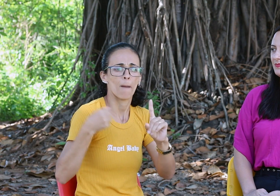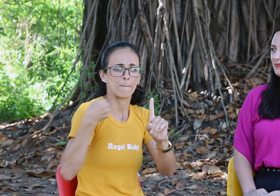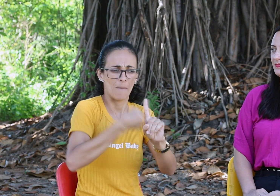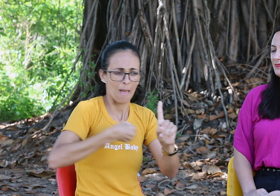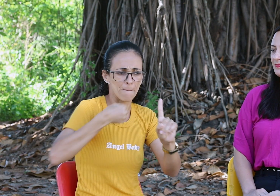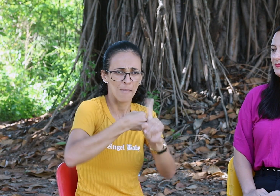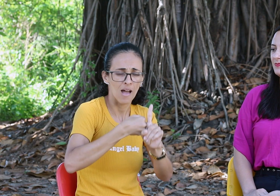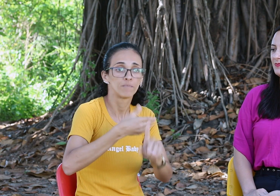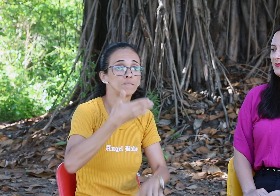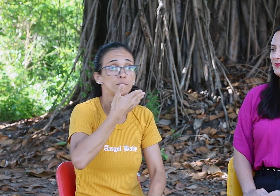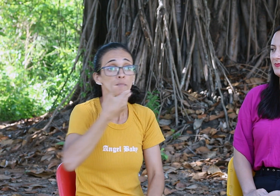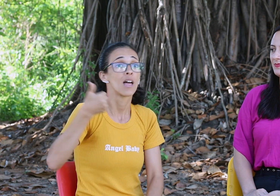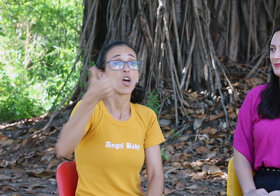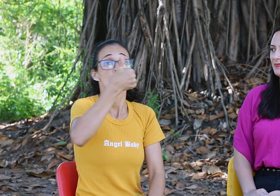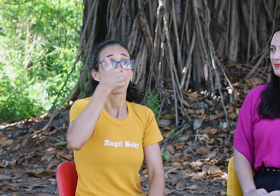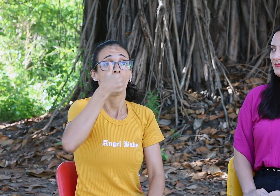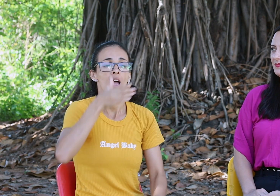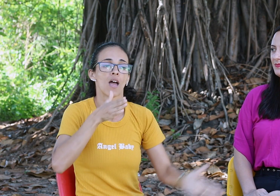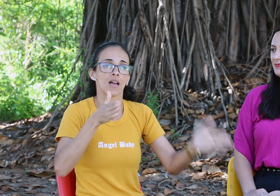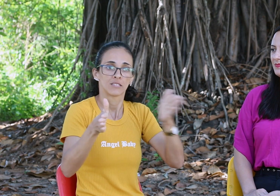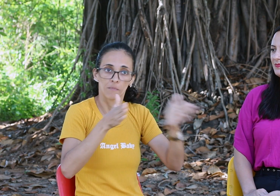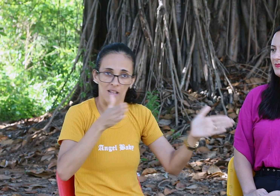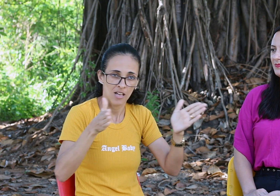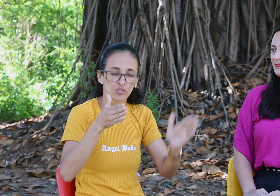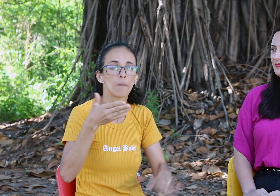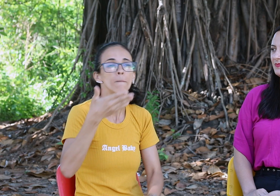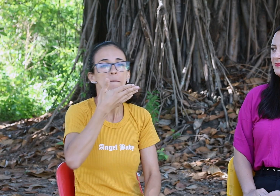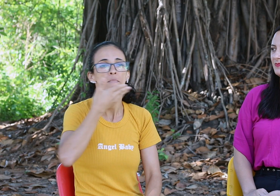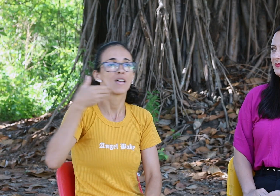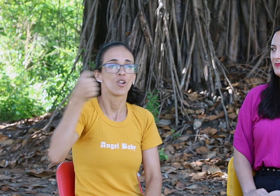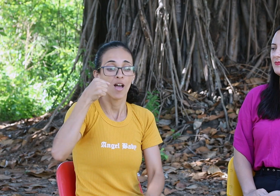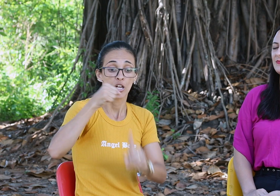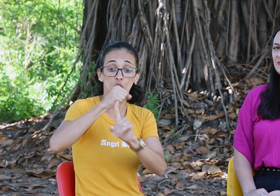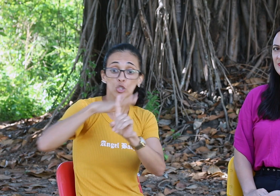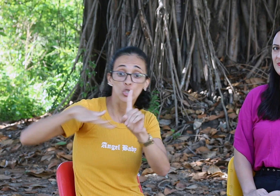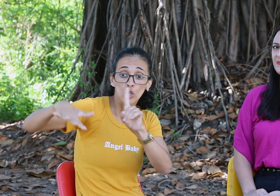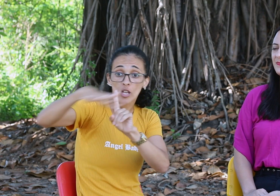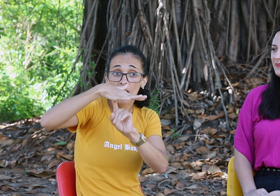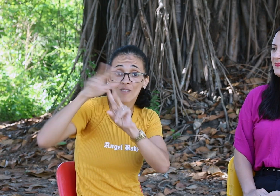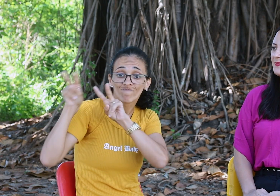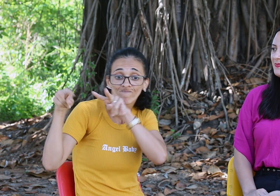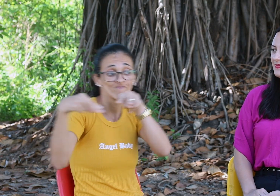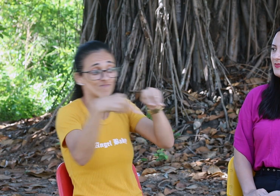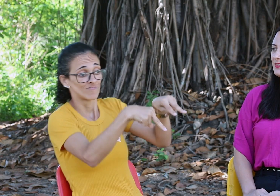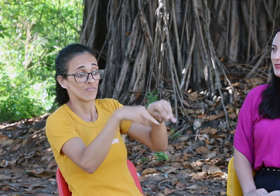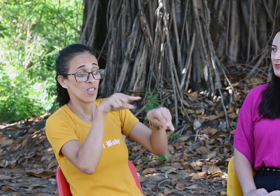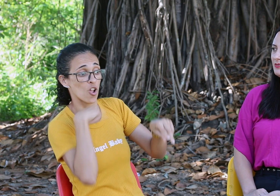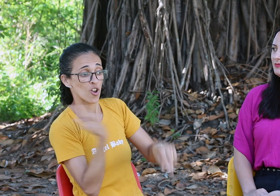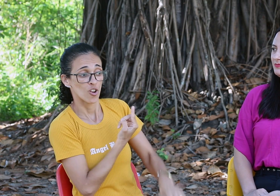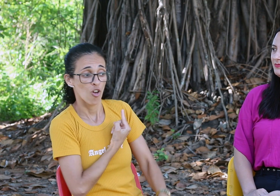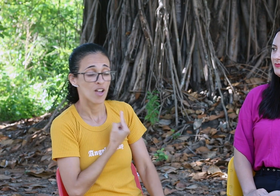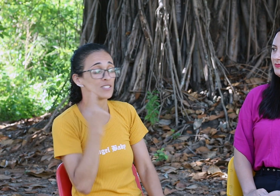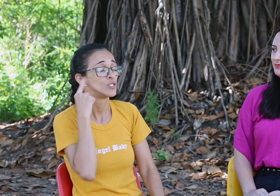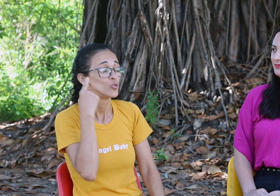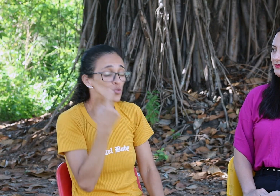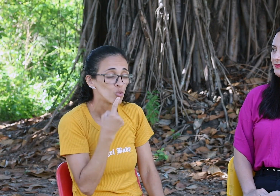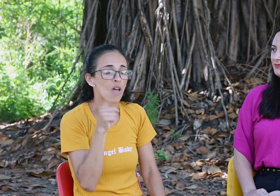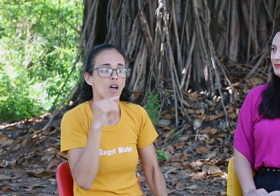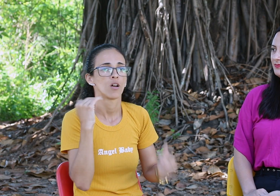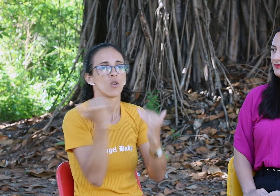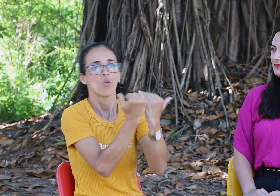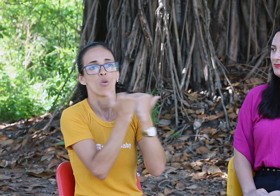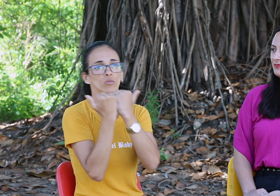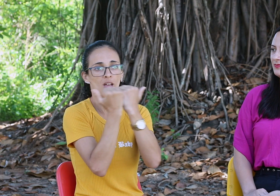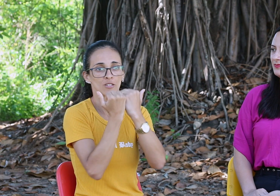quero um futuro, essa união, essa conquista, eu quero que isso melhore, essa acessibilidade e que a sociedade enxergue